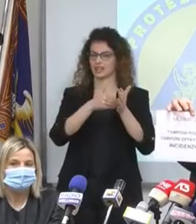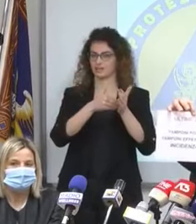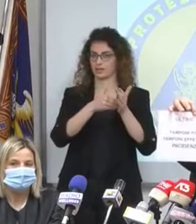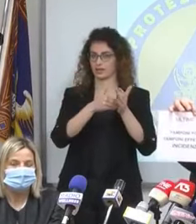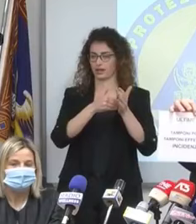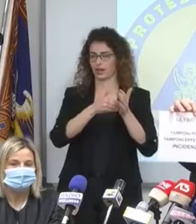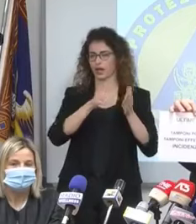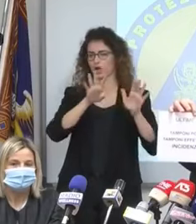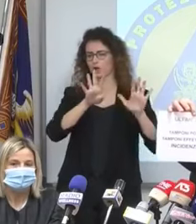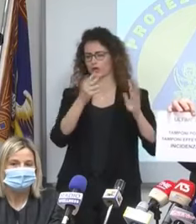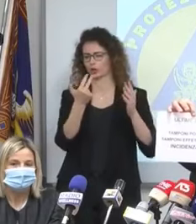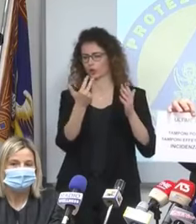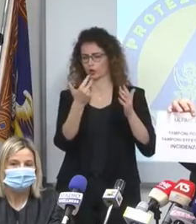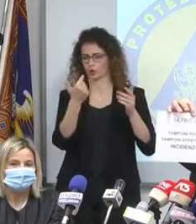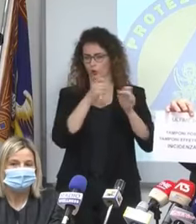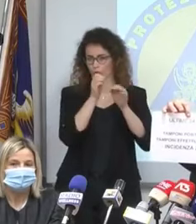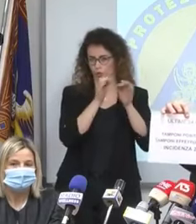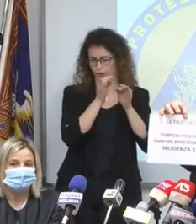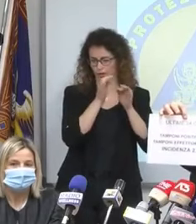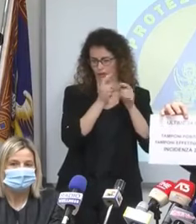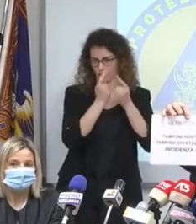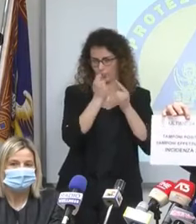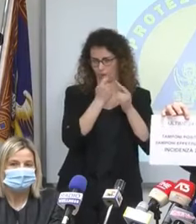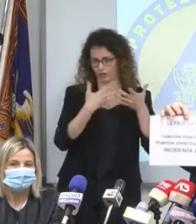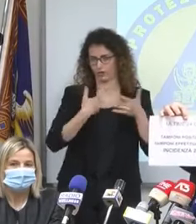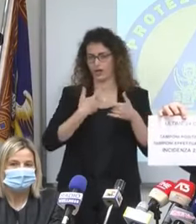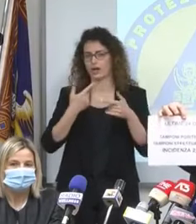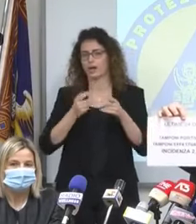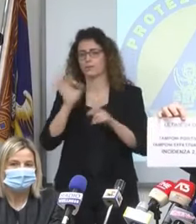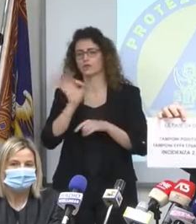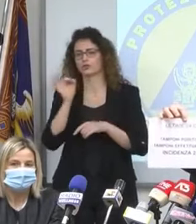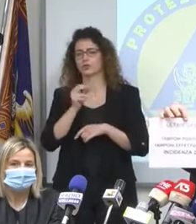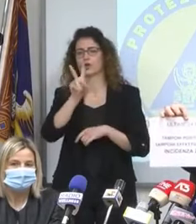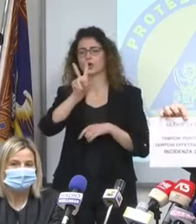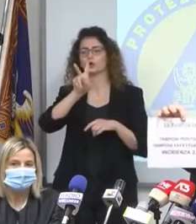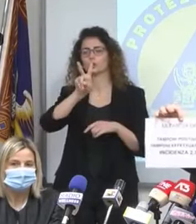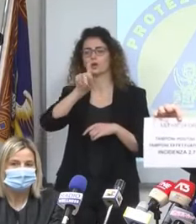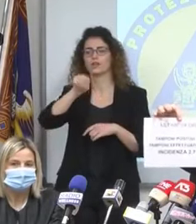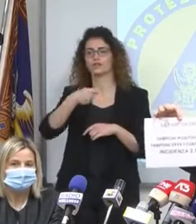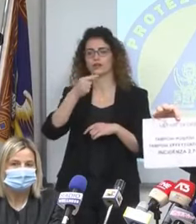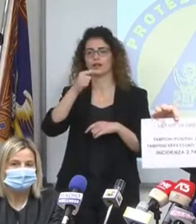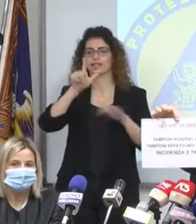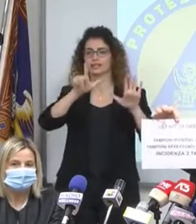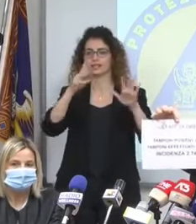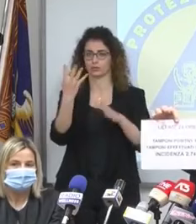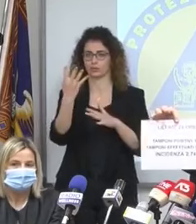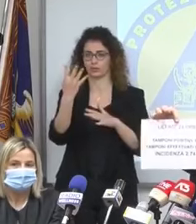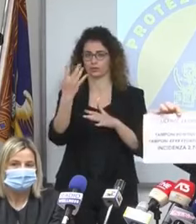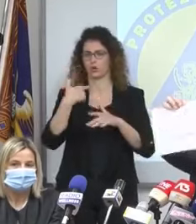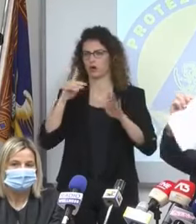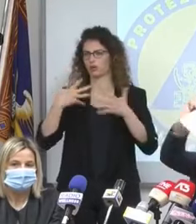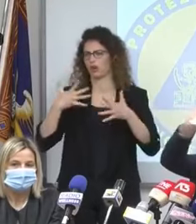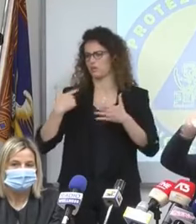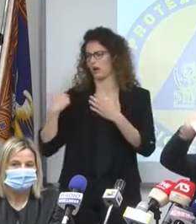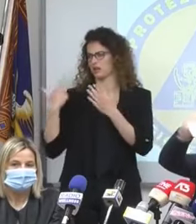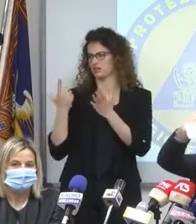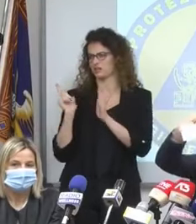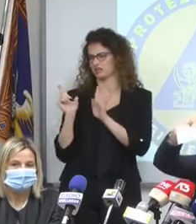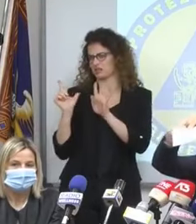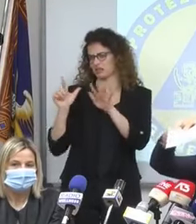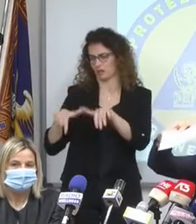36.098 tamponi equivalgono a un 2,74 incidenza. Avete visto che ormai è da una settimana che la nostra